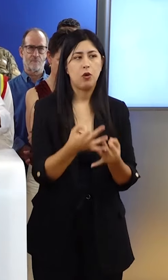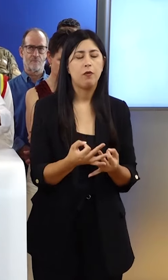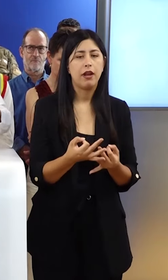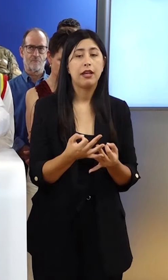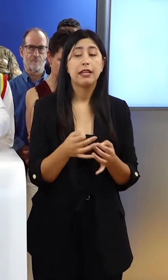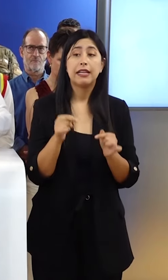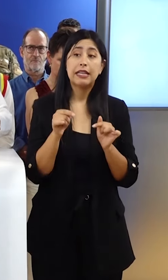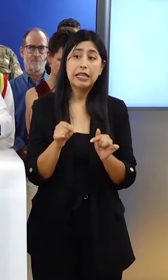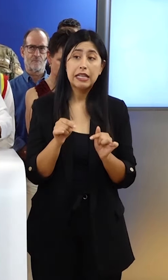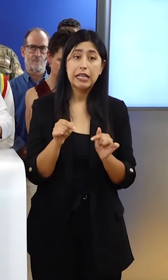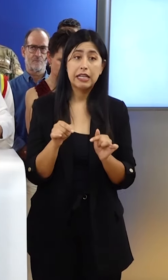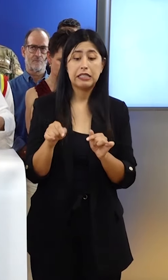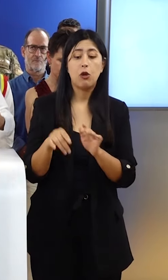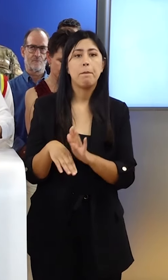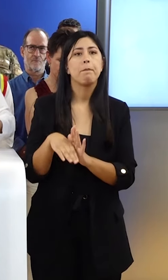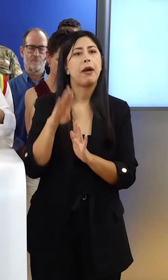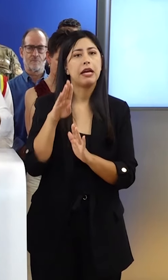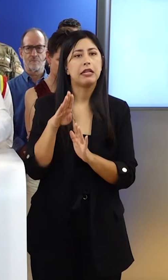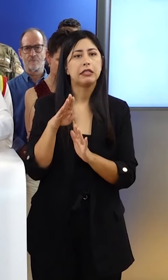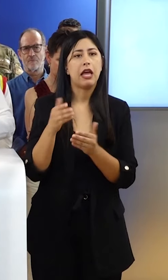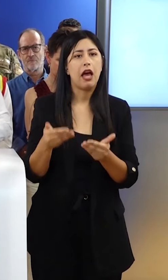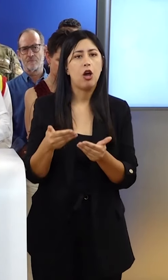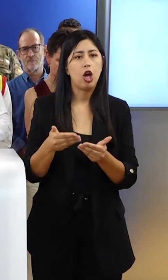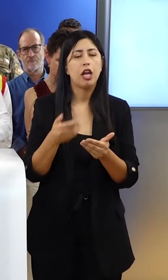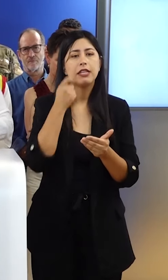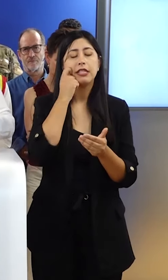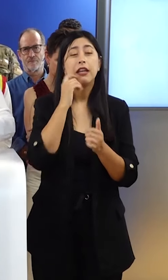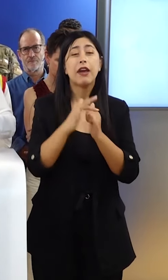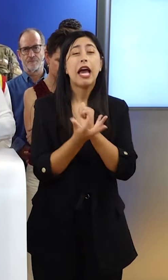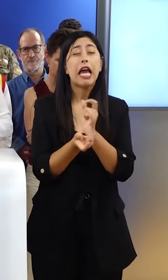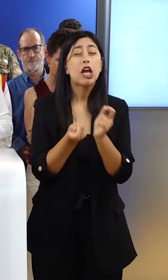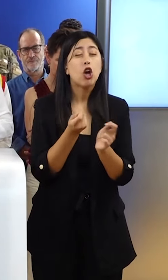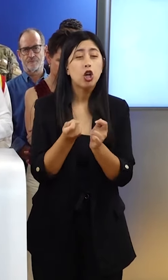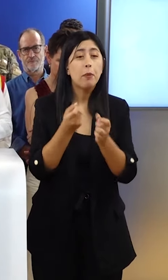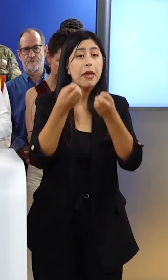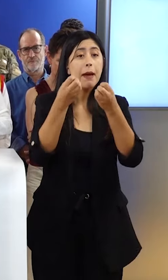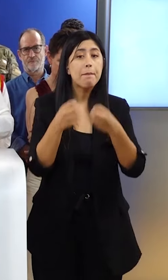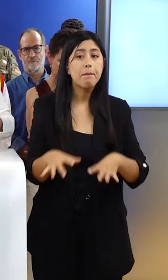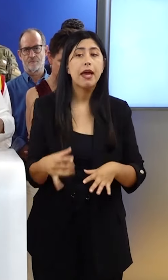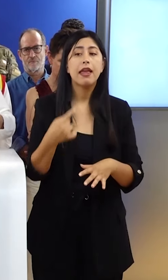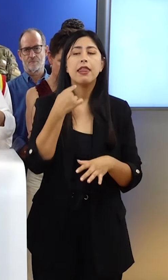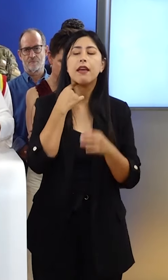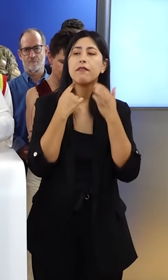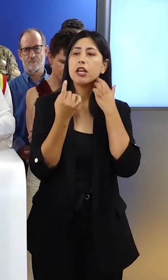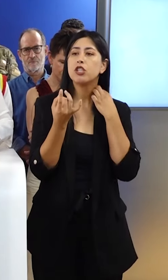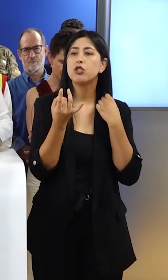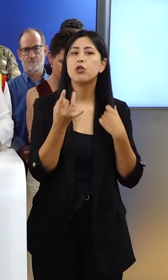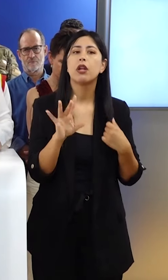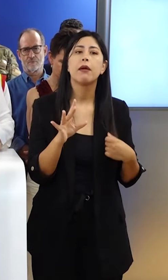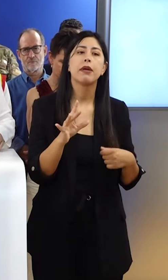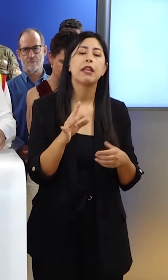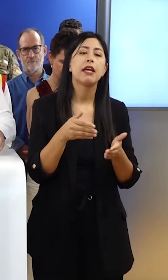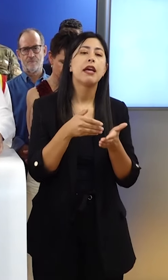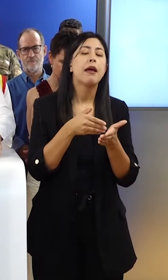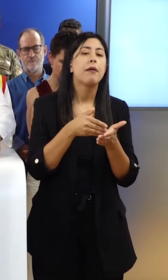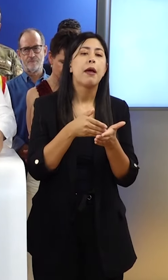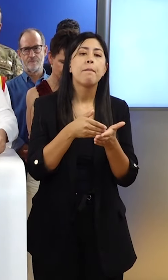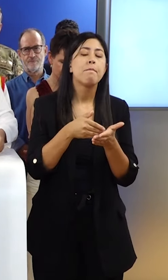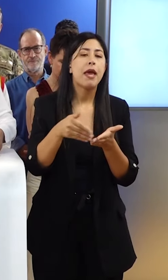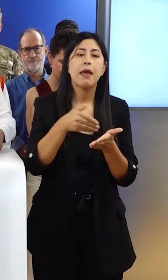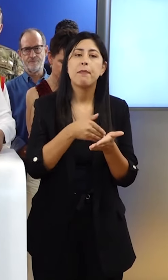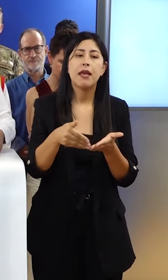medida que eso es así eh podemos cifrar las pérdidas económicas solo por el tema de vivienda en varios cientos de millones de